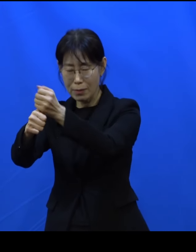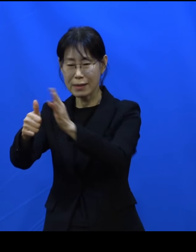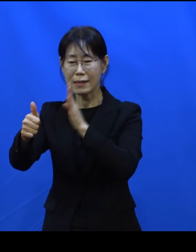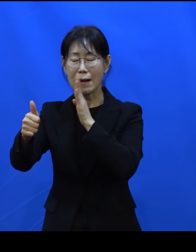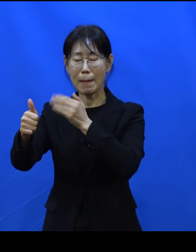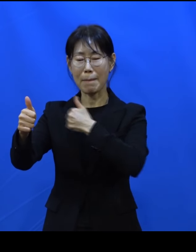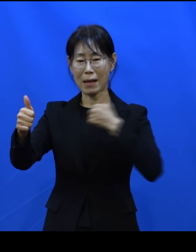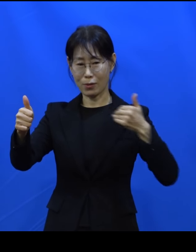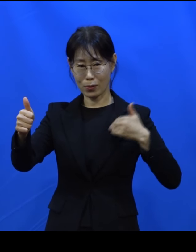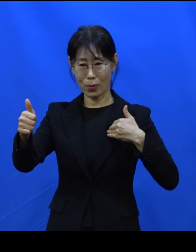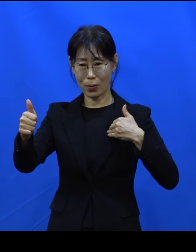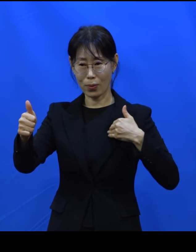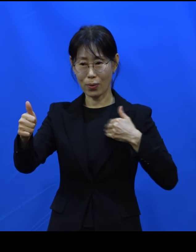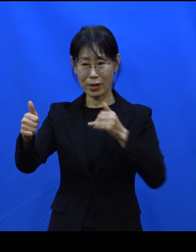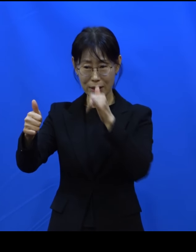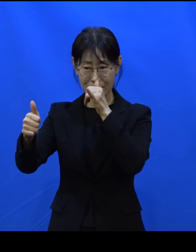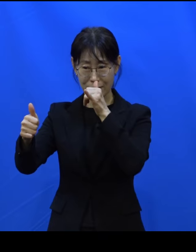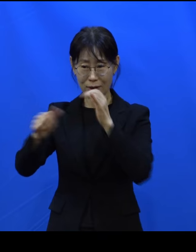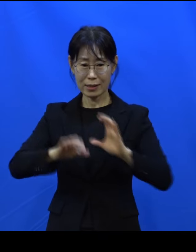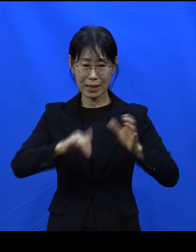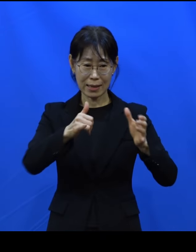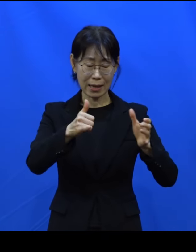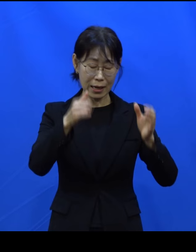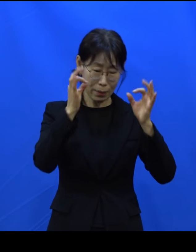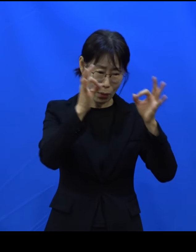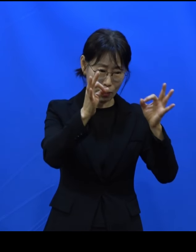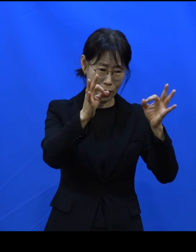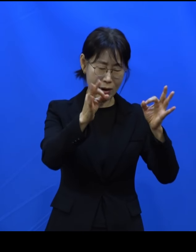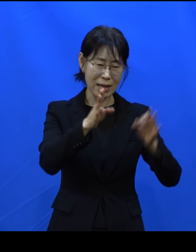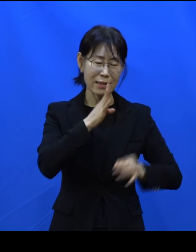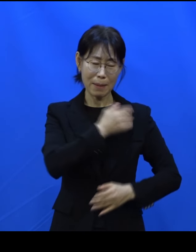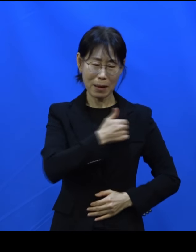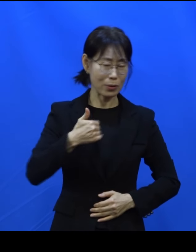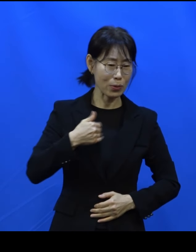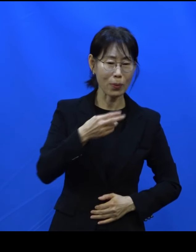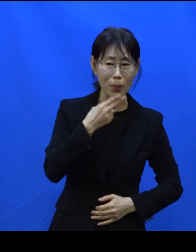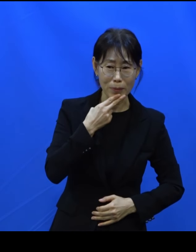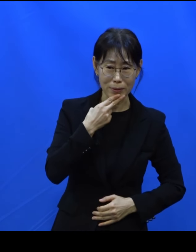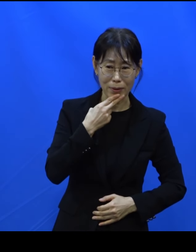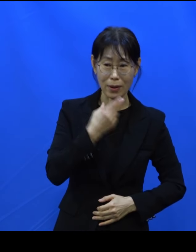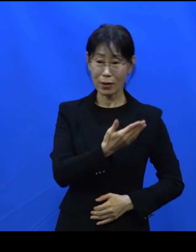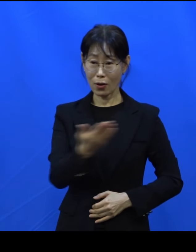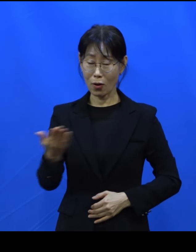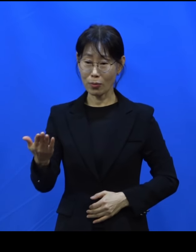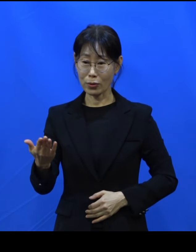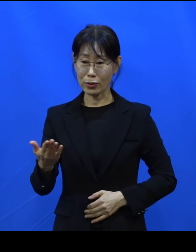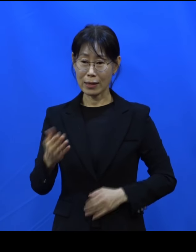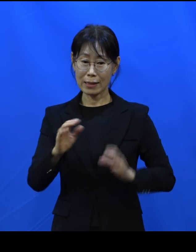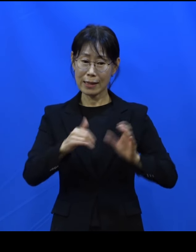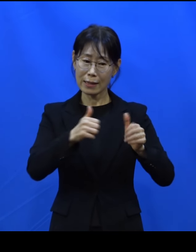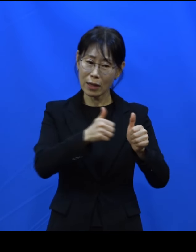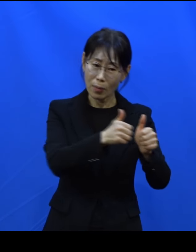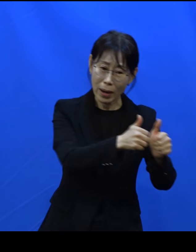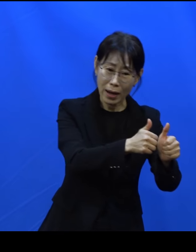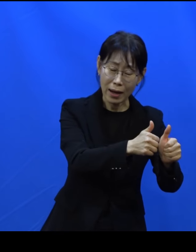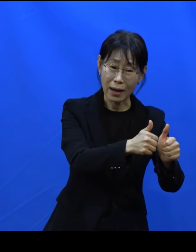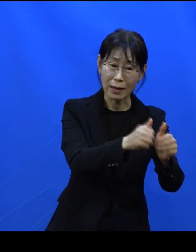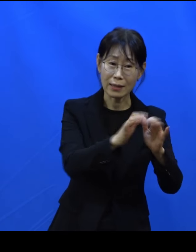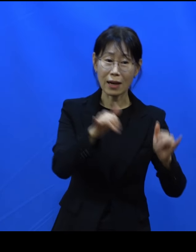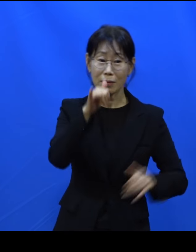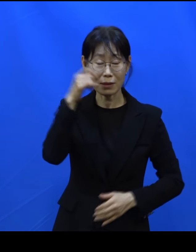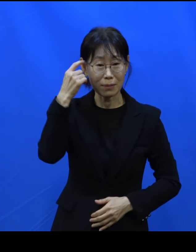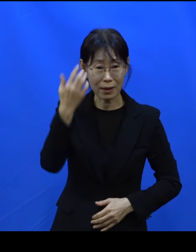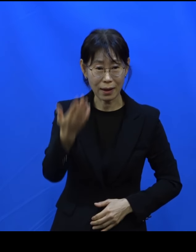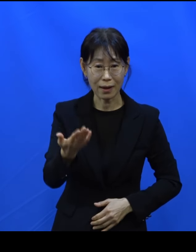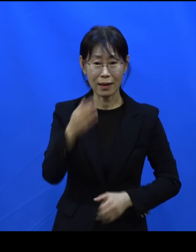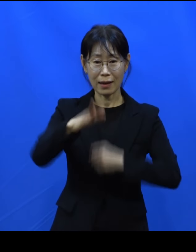이르고 말았던 거죠. 이제 우리는 다시 그리스도에게로 돌아가야 합니다. 그리스도를 놓치지 말아야